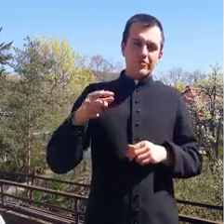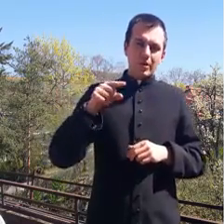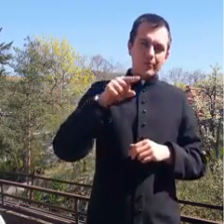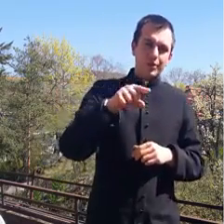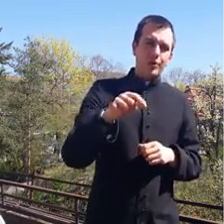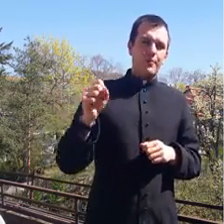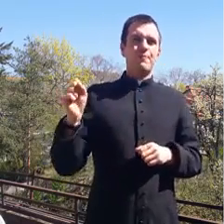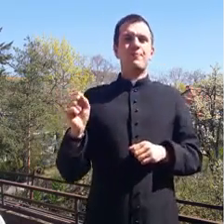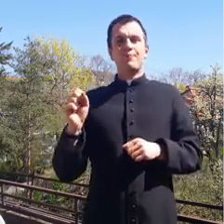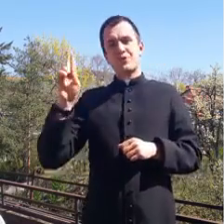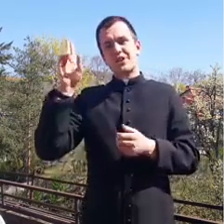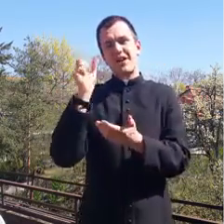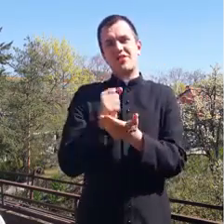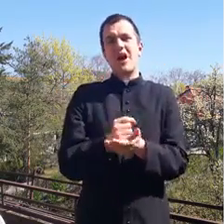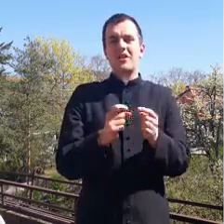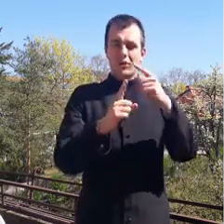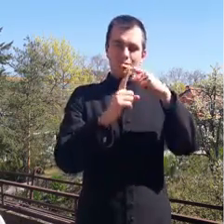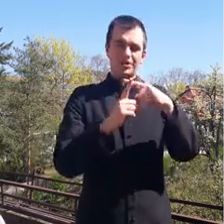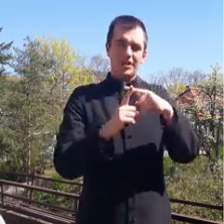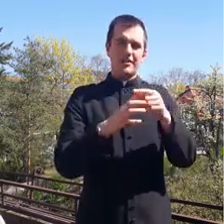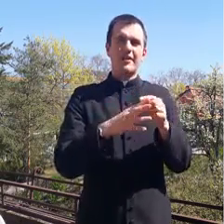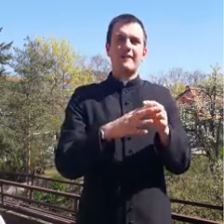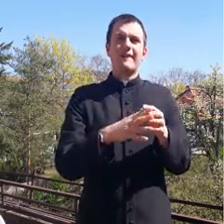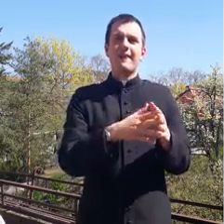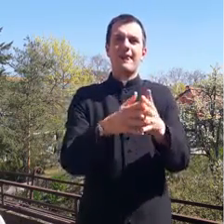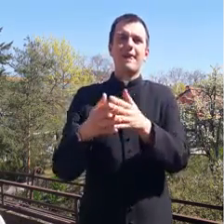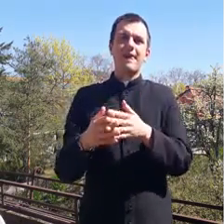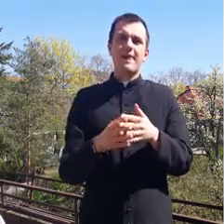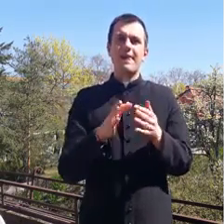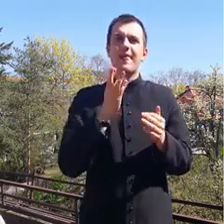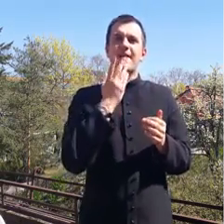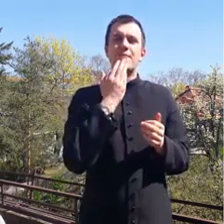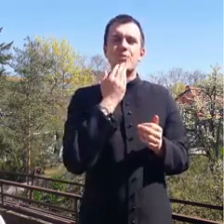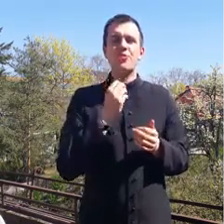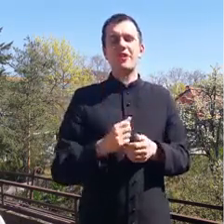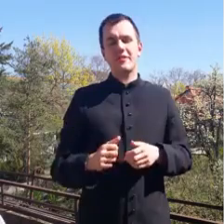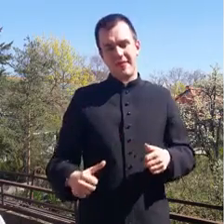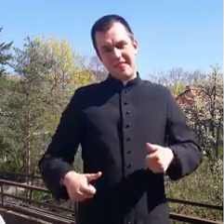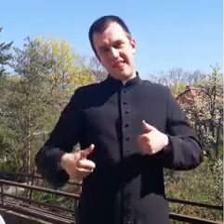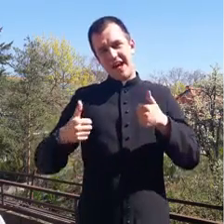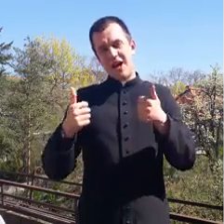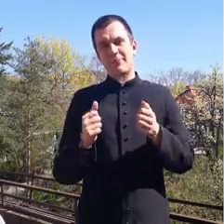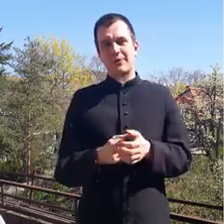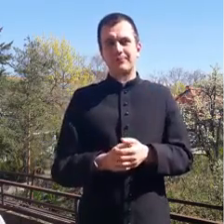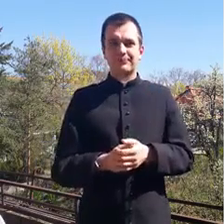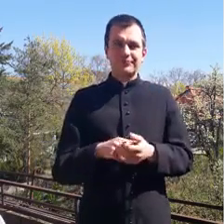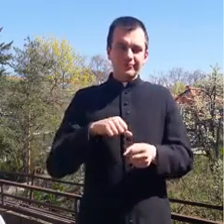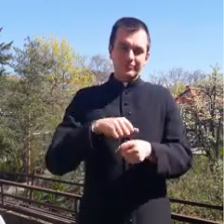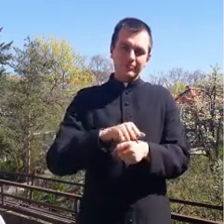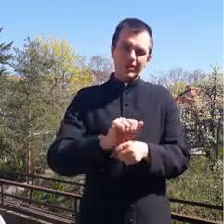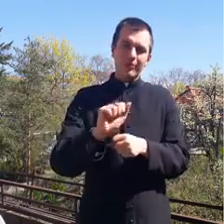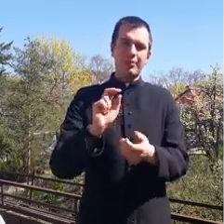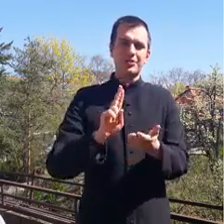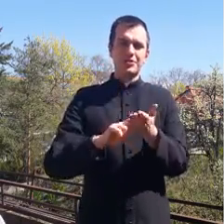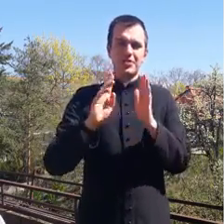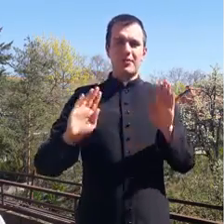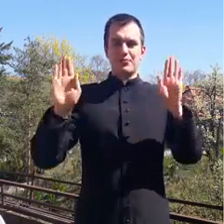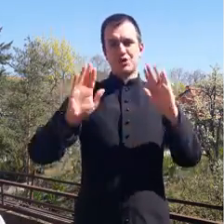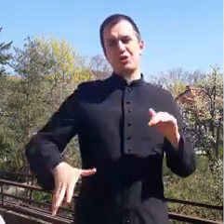gówno to przykazanie kościelne mówi aby skupić na mszy